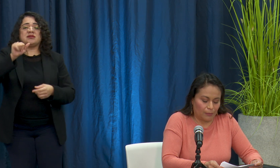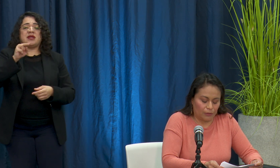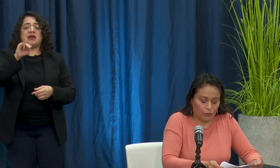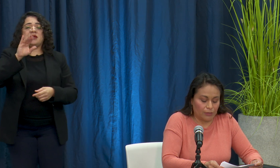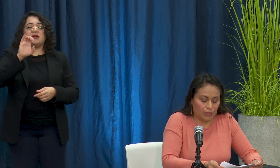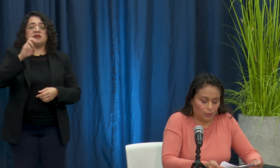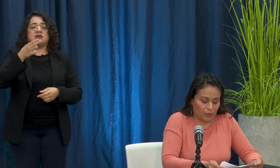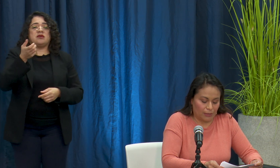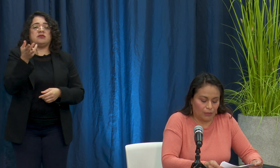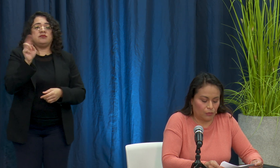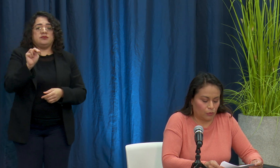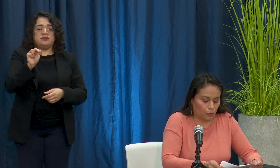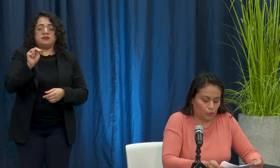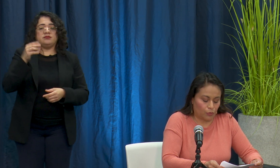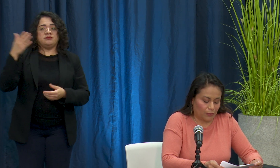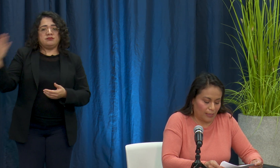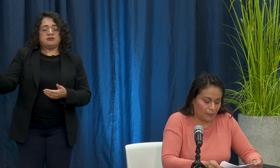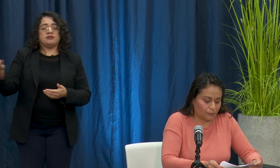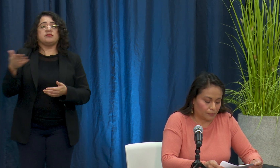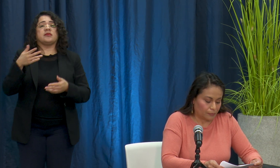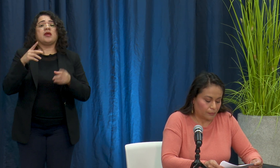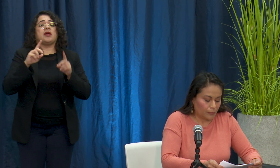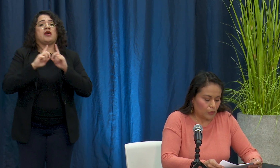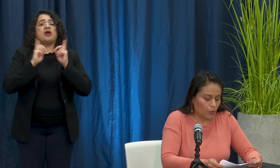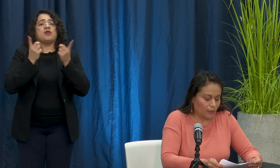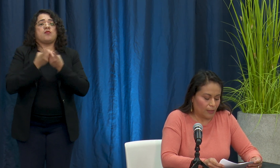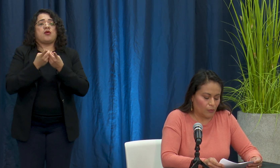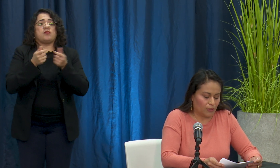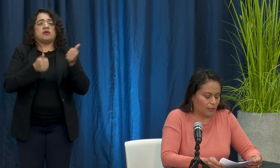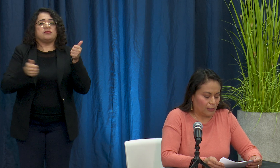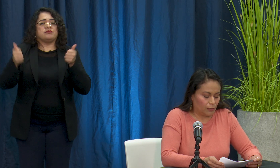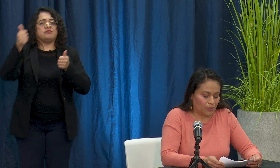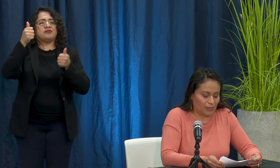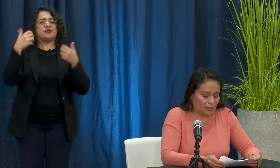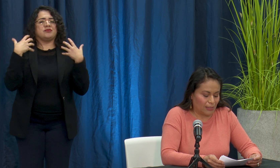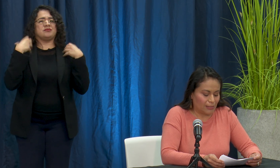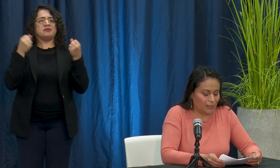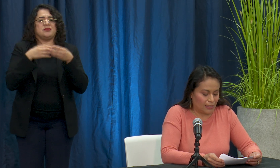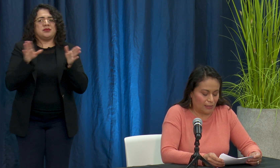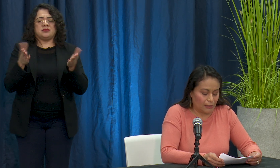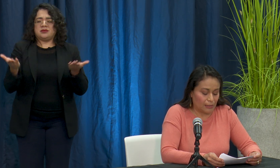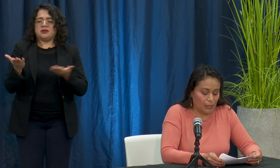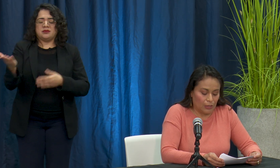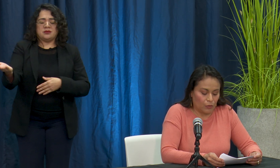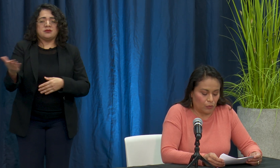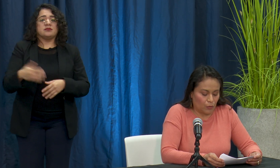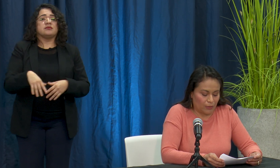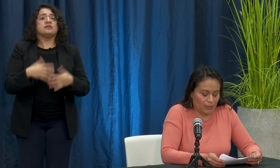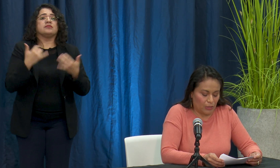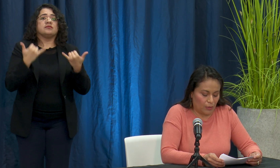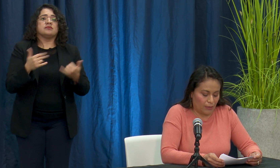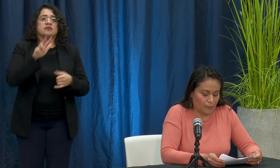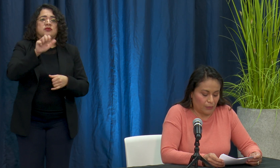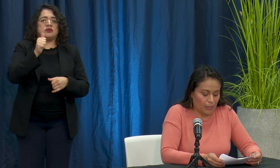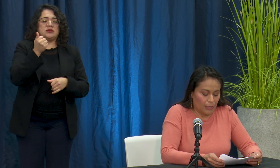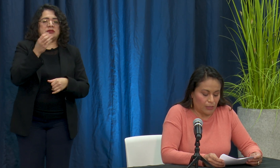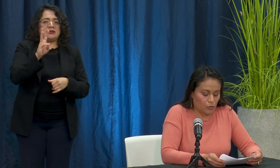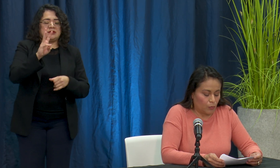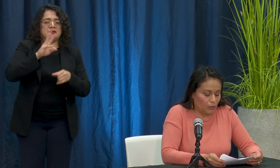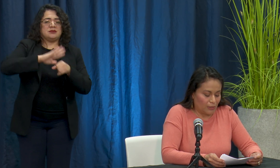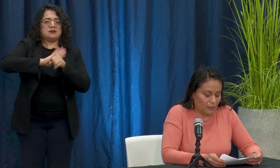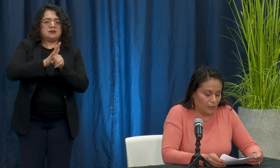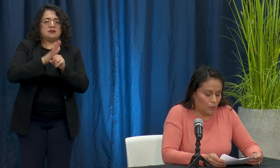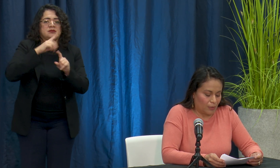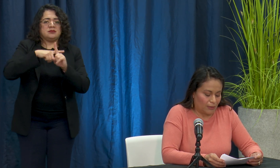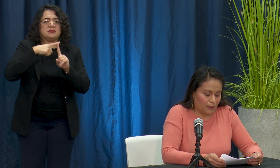del Departamento de Salud estén con nosotros hoy día. Hoy tenemos 316 residentes con COVID-19 y